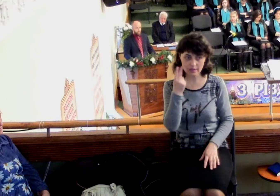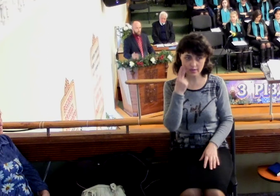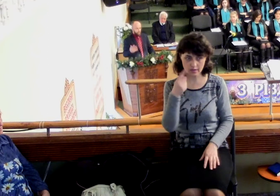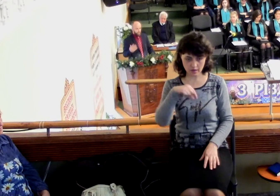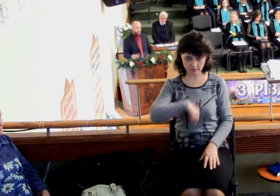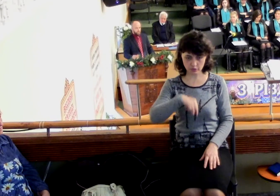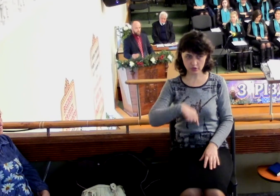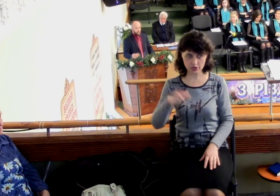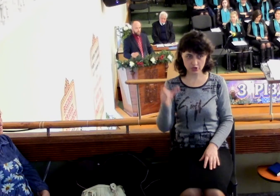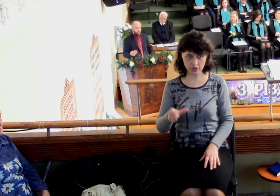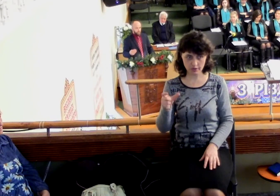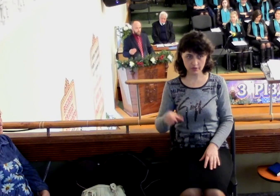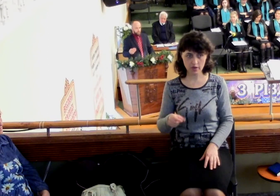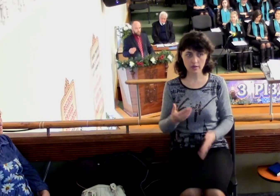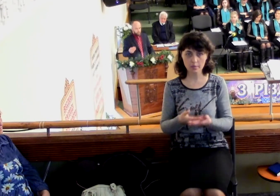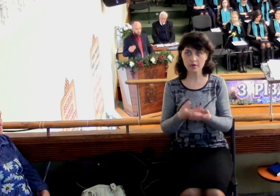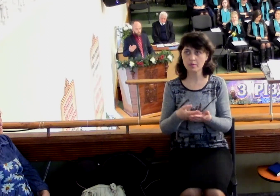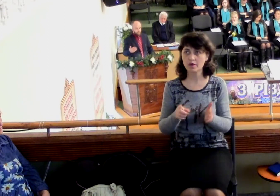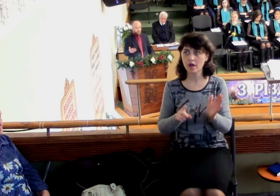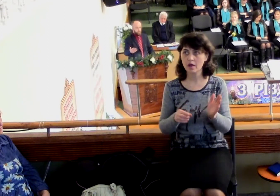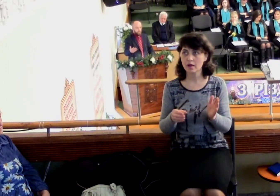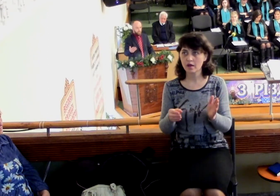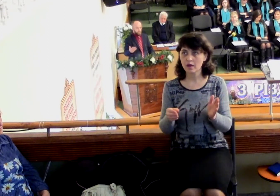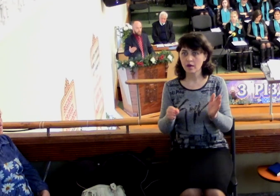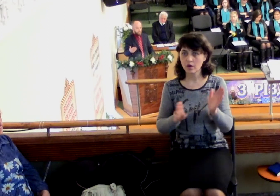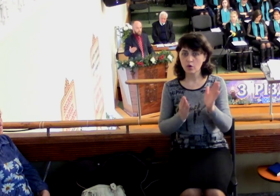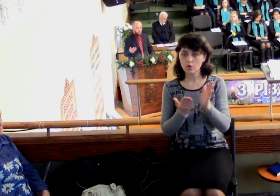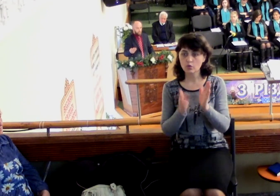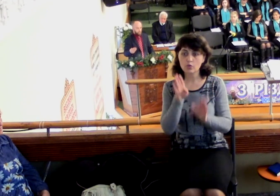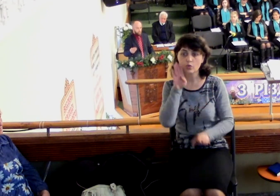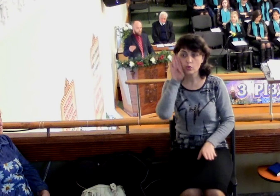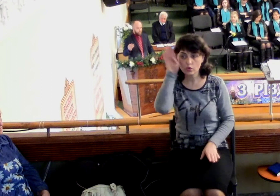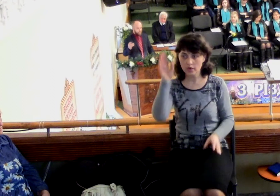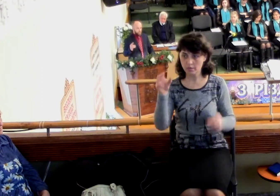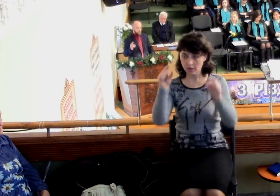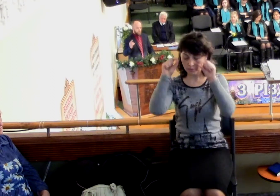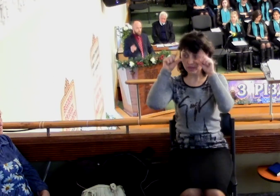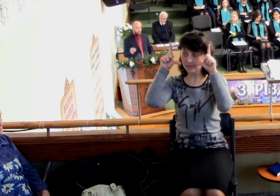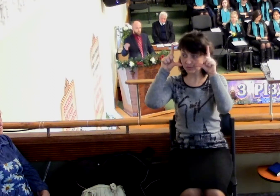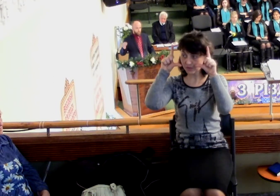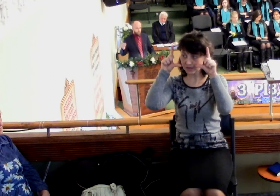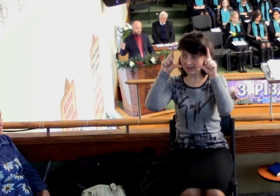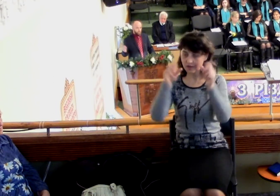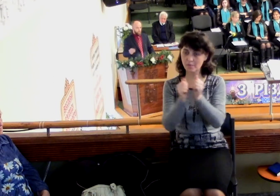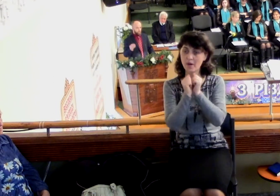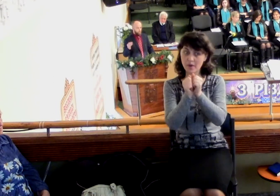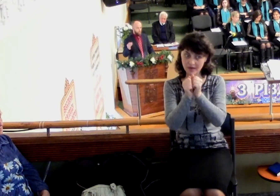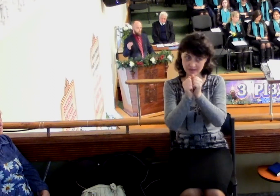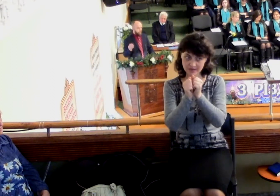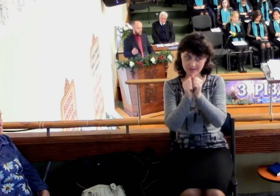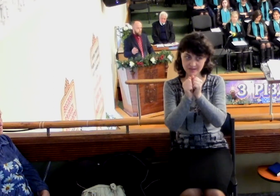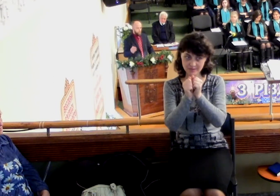Слове, об этом свете, и чтобы мы несли этот свет дальше. Помните, зажегши свечу, никто не ставит